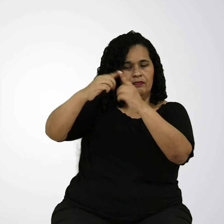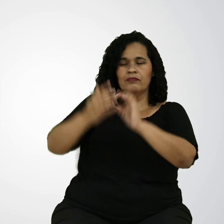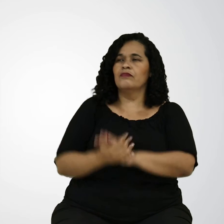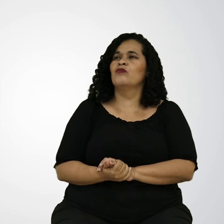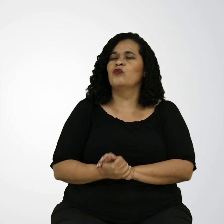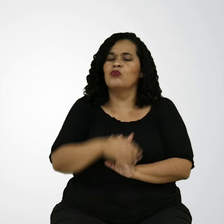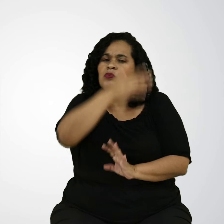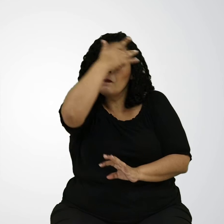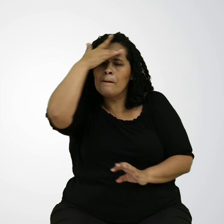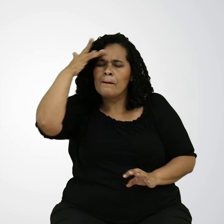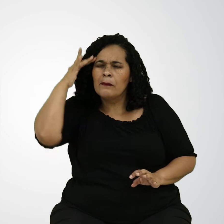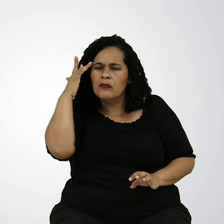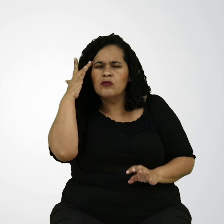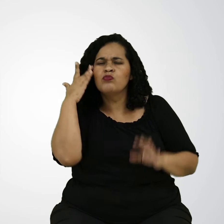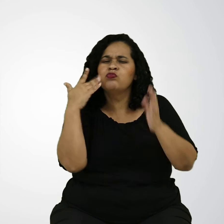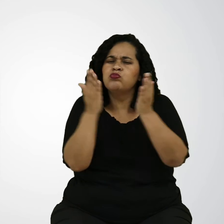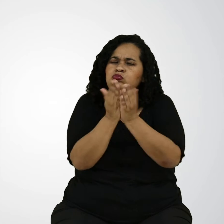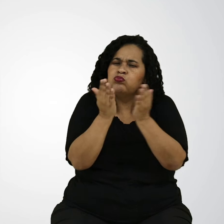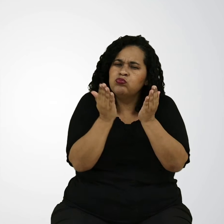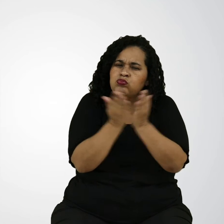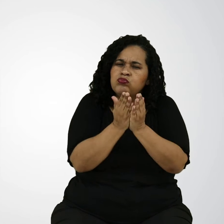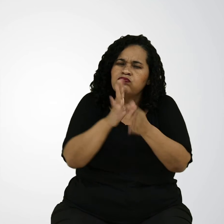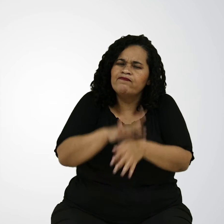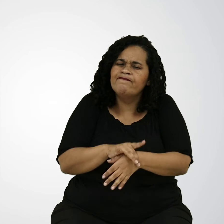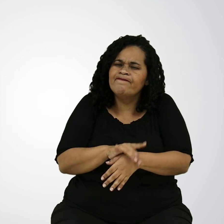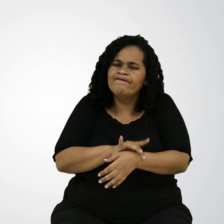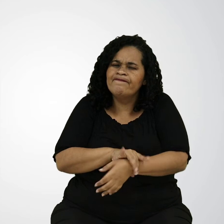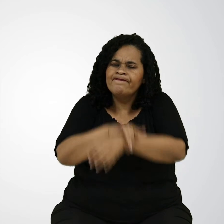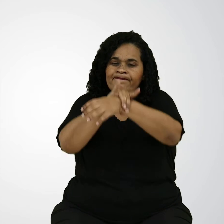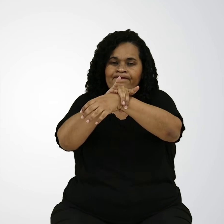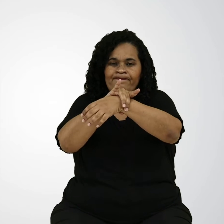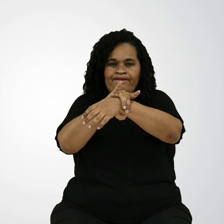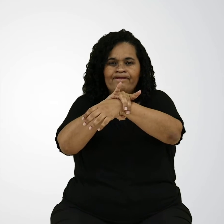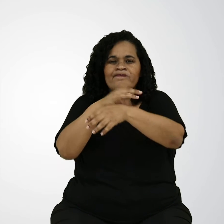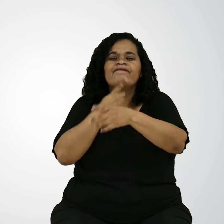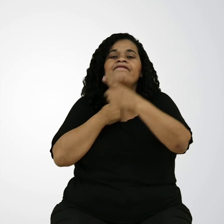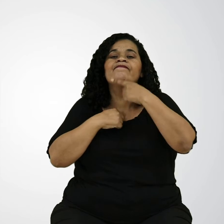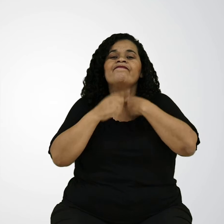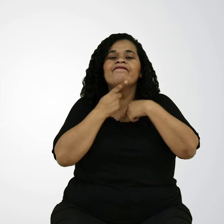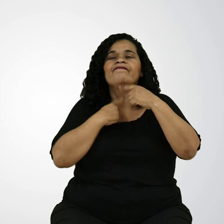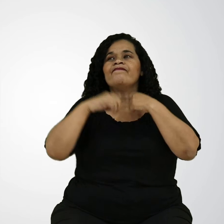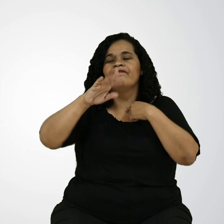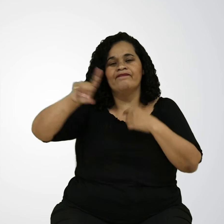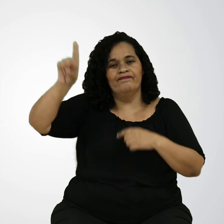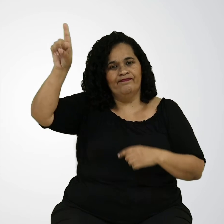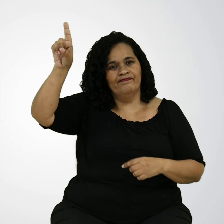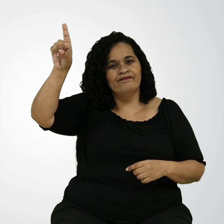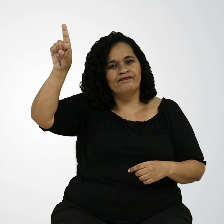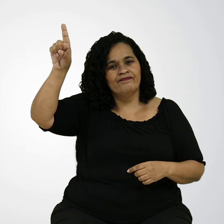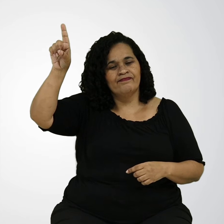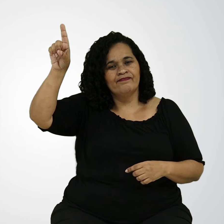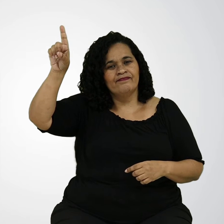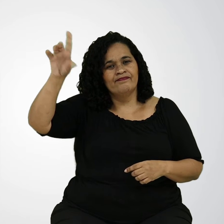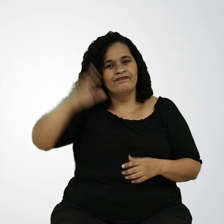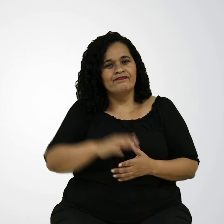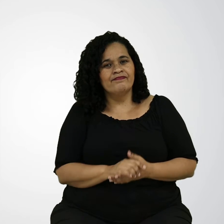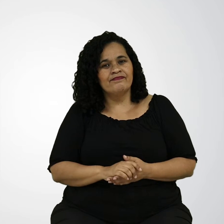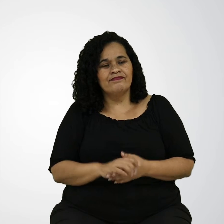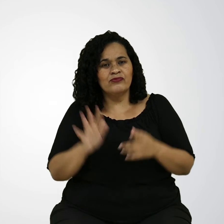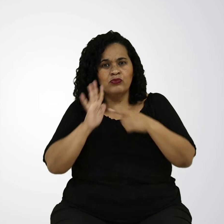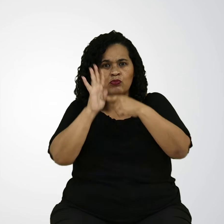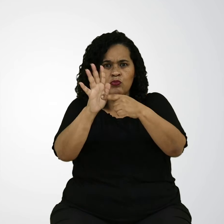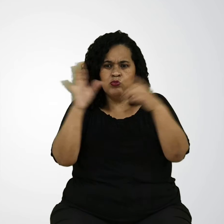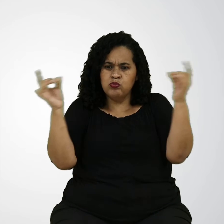e plenamente seguros em toda a vontade de Deus. Olha, um propósito muito específico. Olha